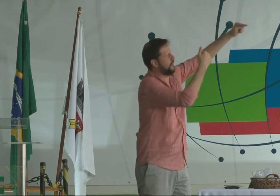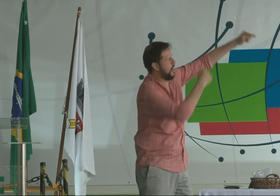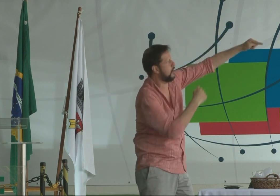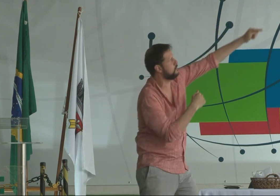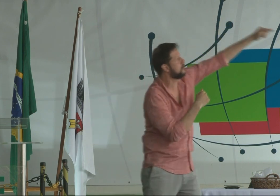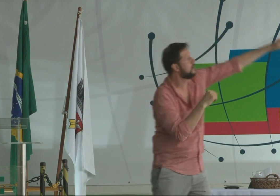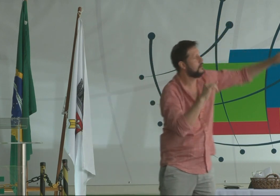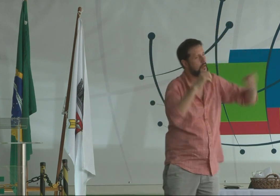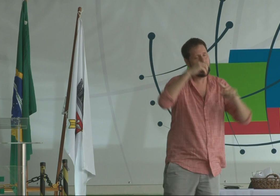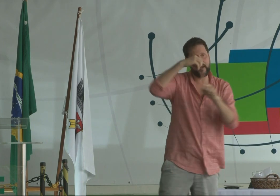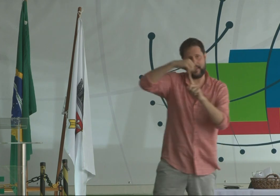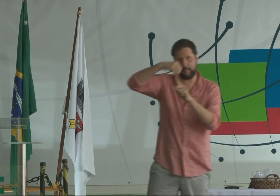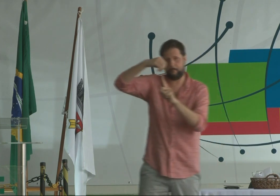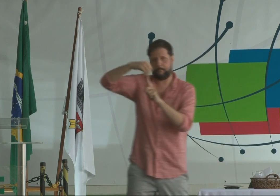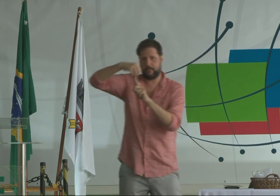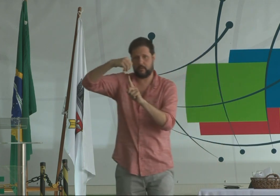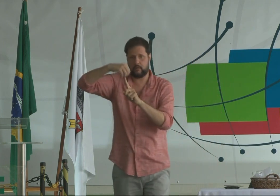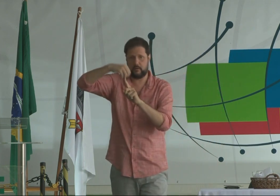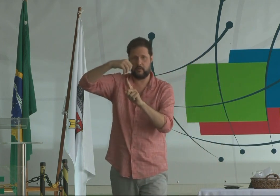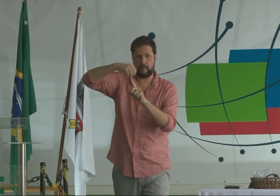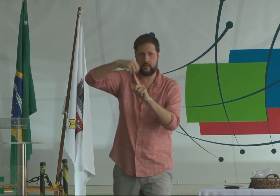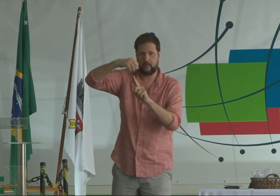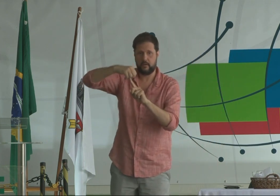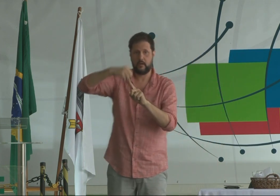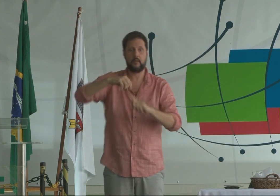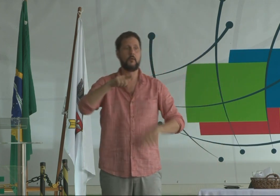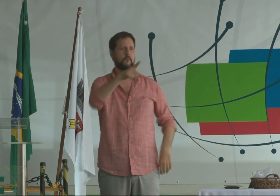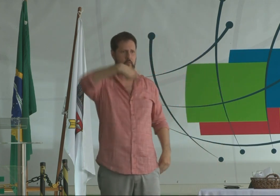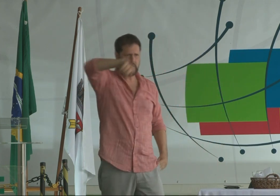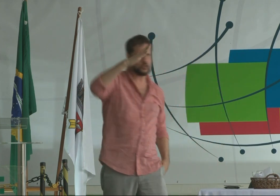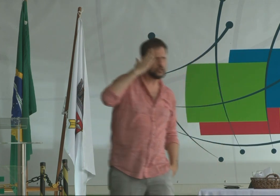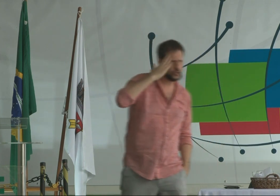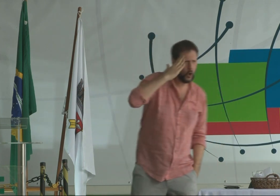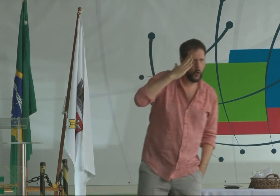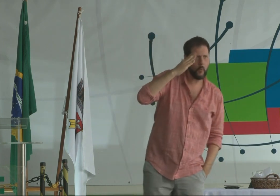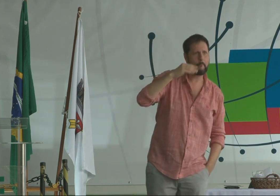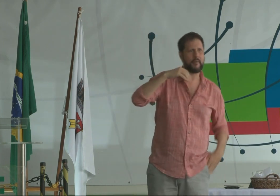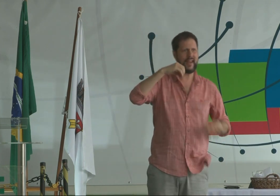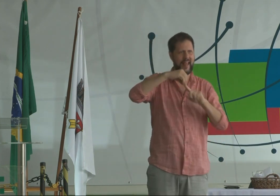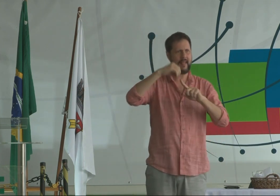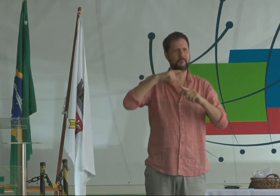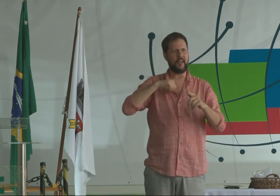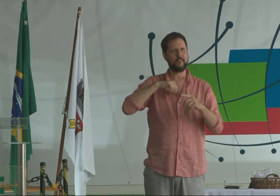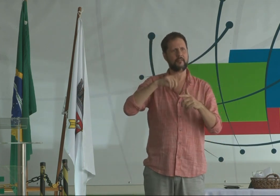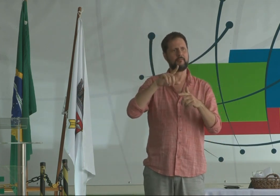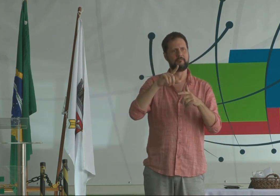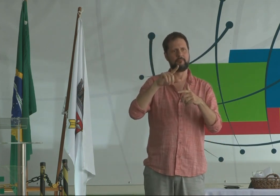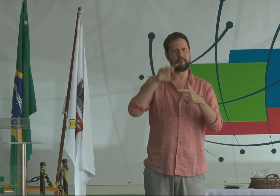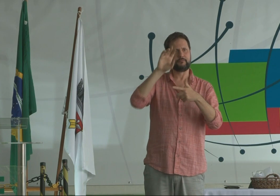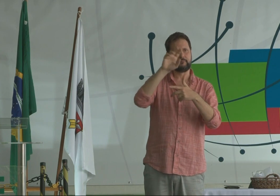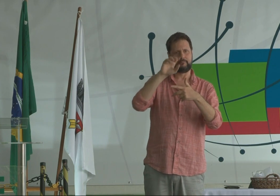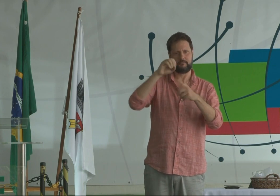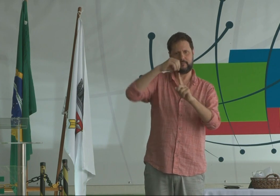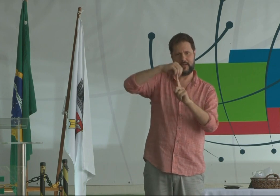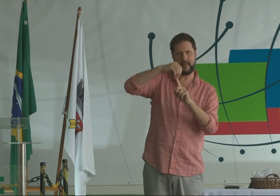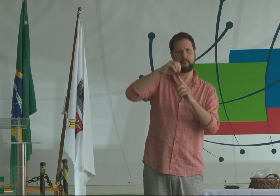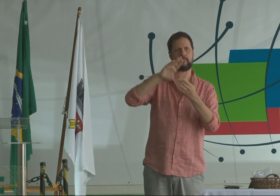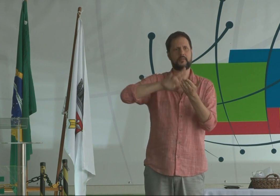Então, deve sempre dizer em relação a isso. Por exemplo, em relação ao INEP. Vocês sabiam que... Vocês souberam que no